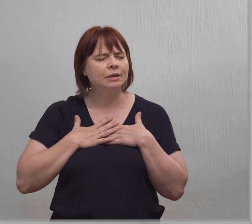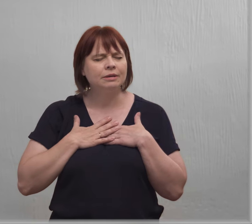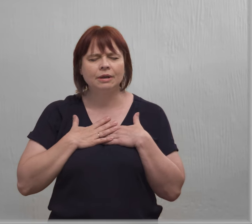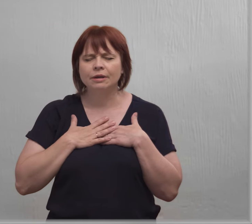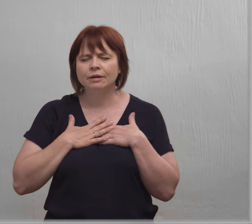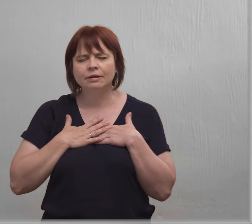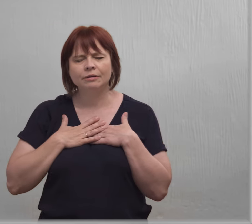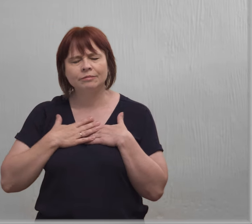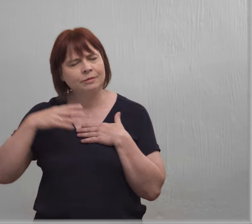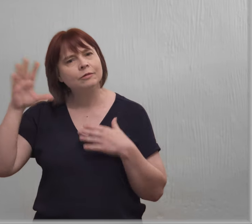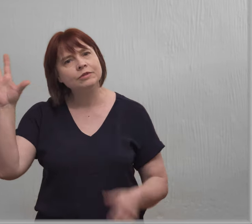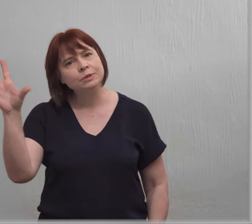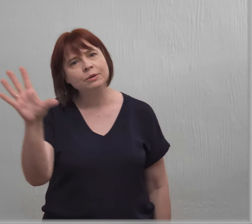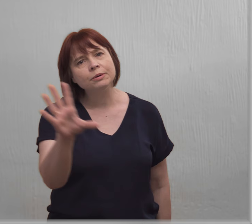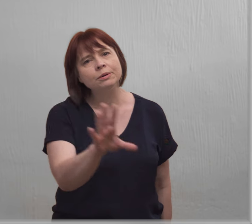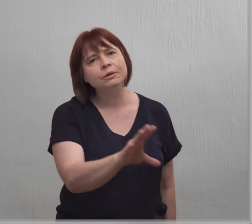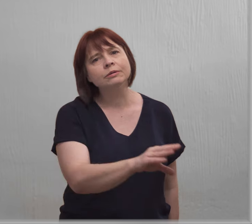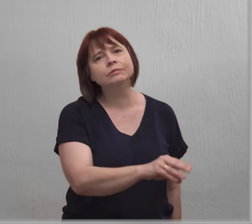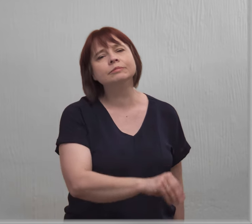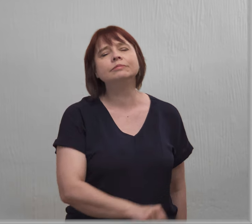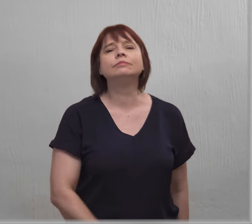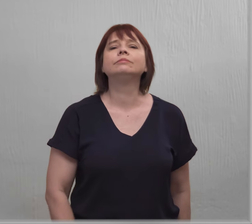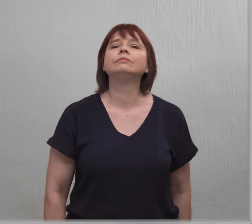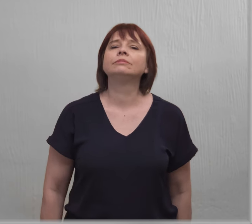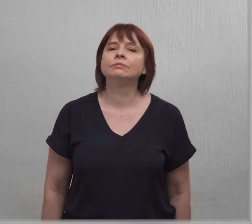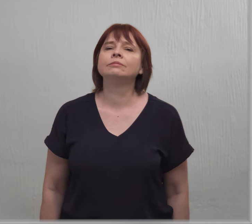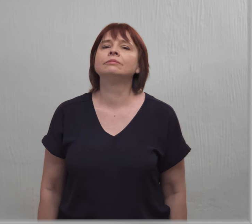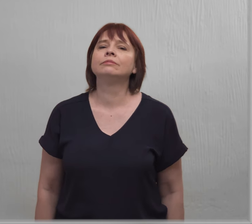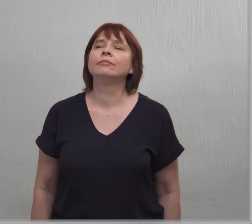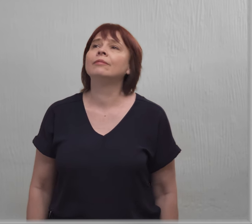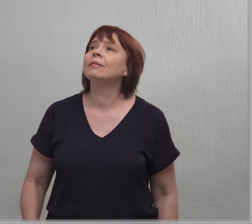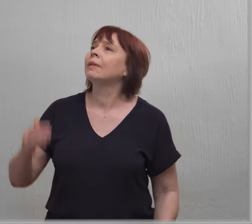для меня все.